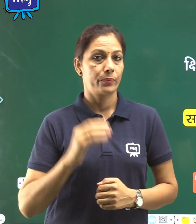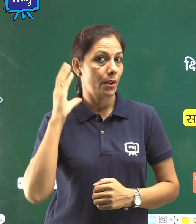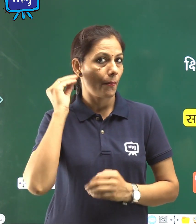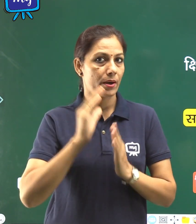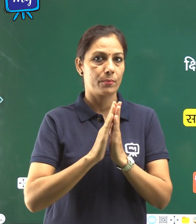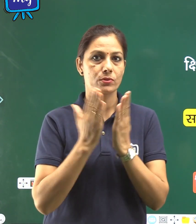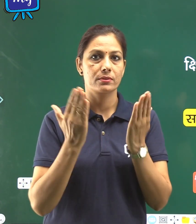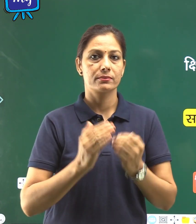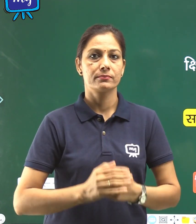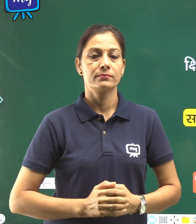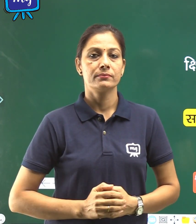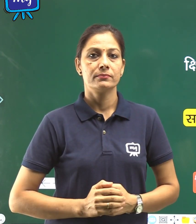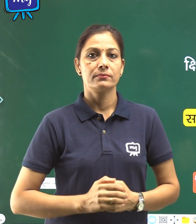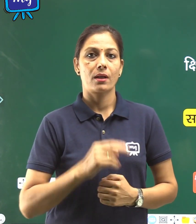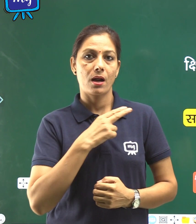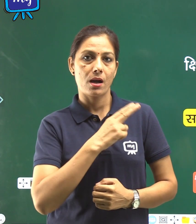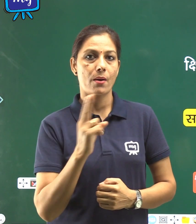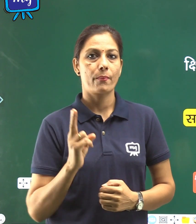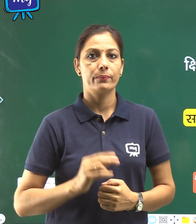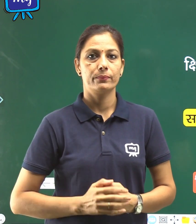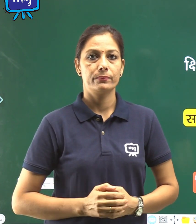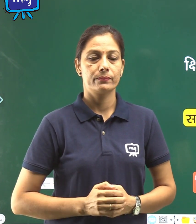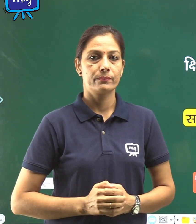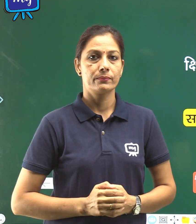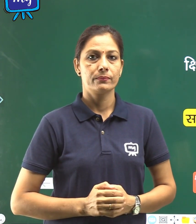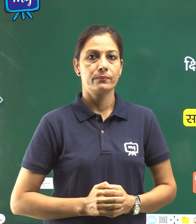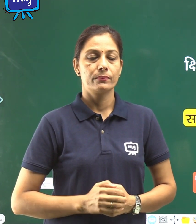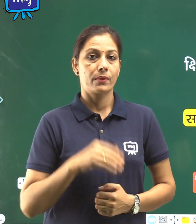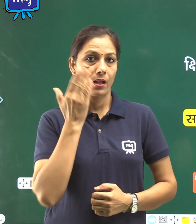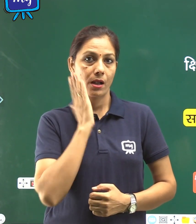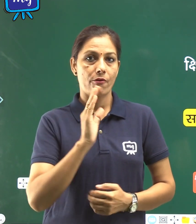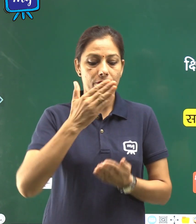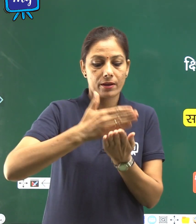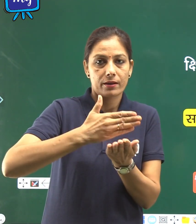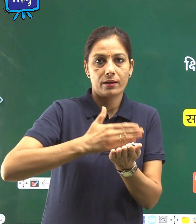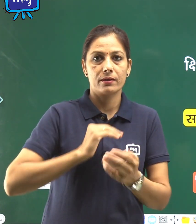पाठ्य पुस्तक क्षितिज के काव्यखंड का